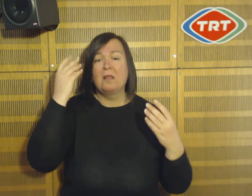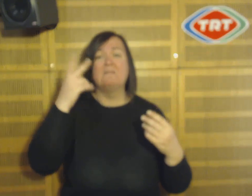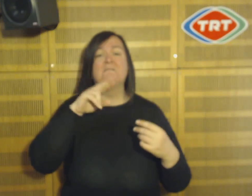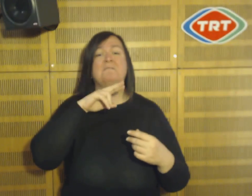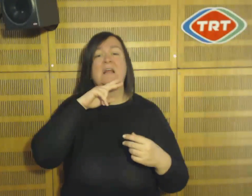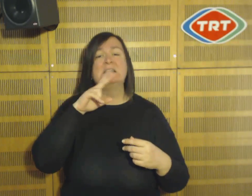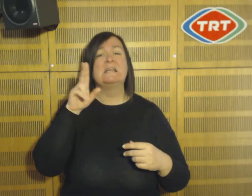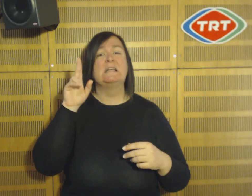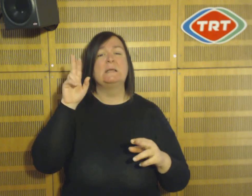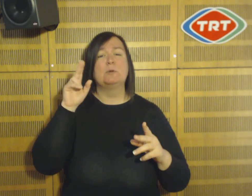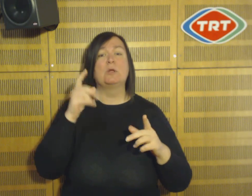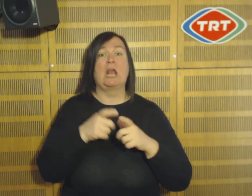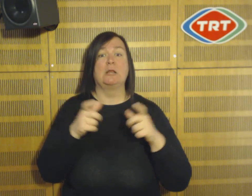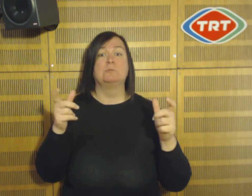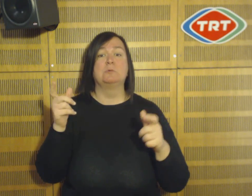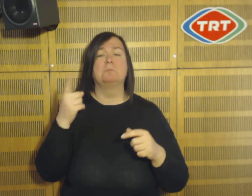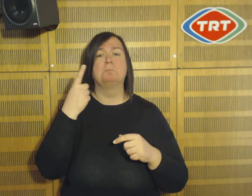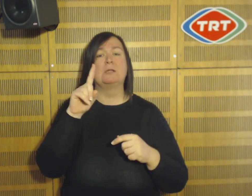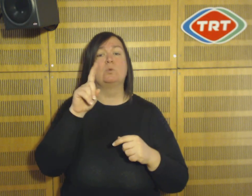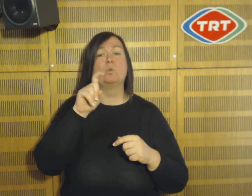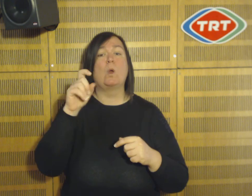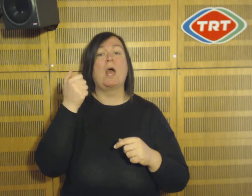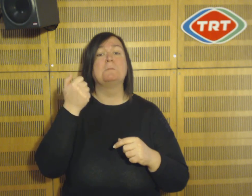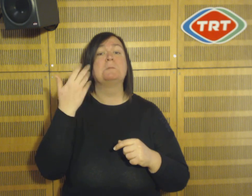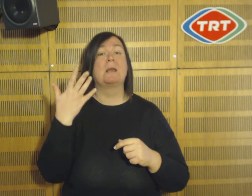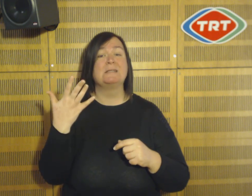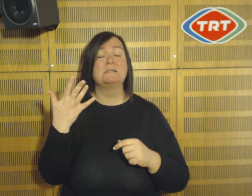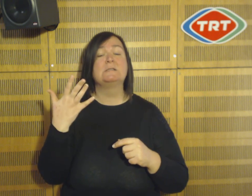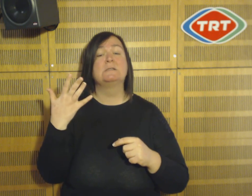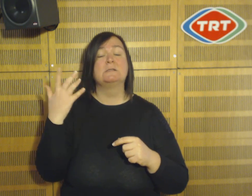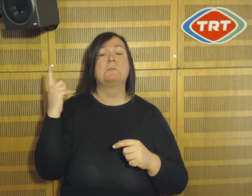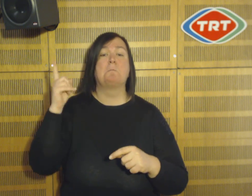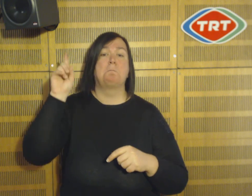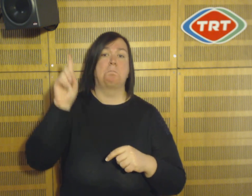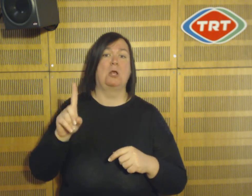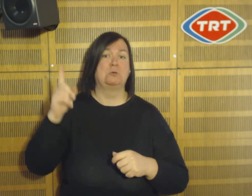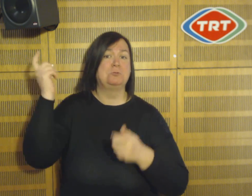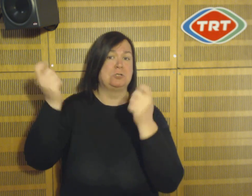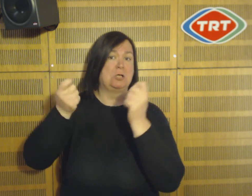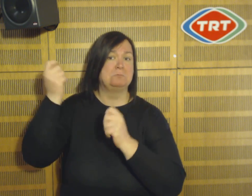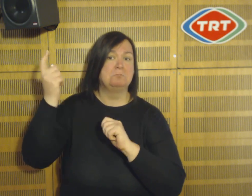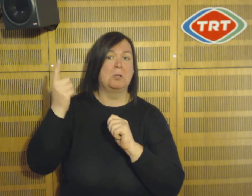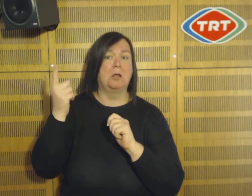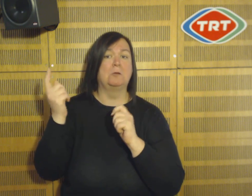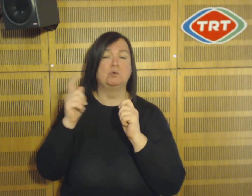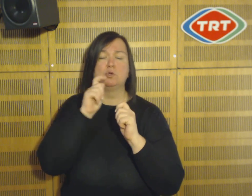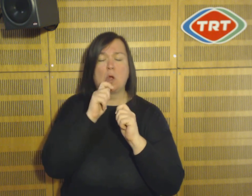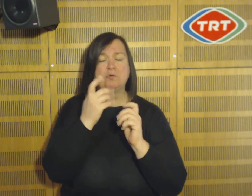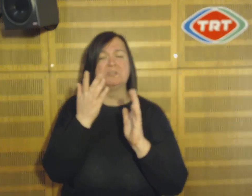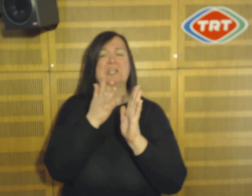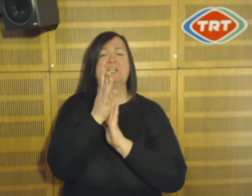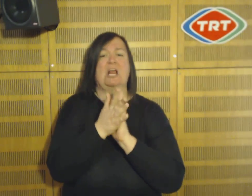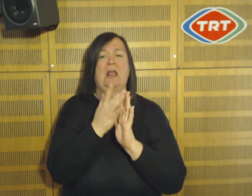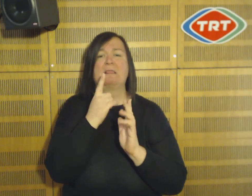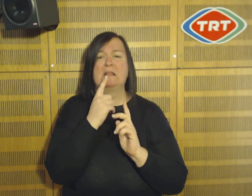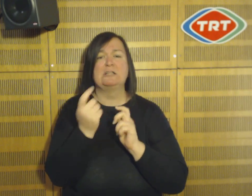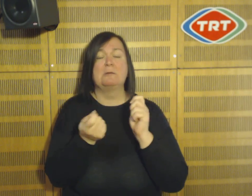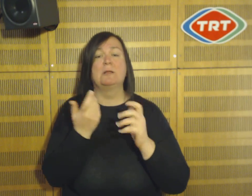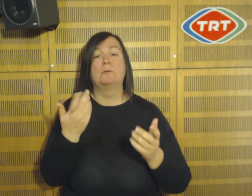gibi gelişmiş ülkelerde 1965 li yıllarda başladı Bu çalışmalar sözlük çalışmalar ya da işaret dili çalışmalar fakat Türkiye'ye